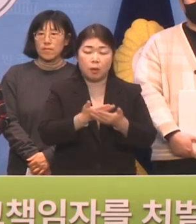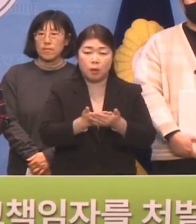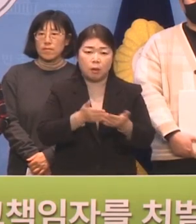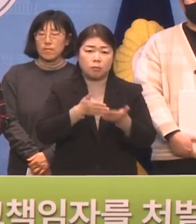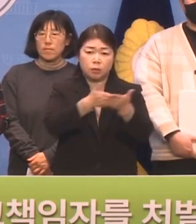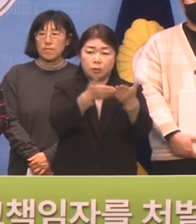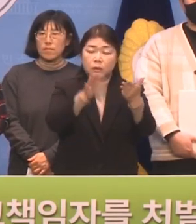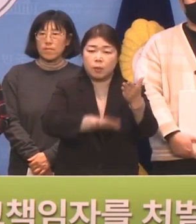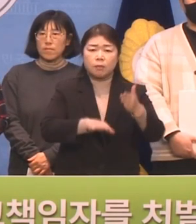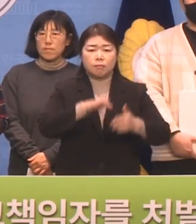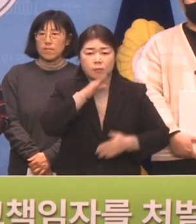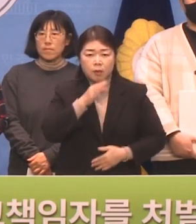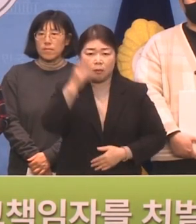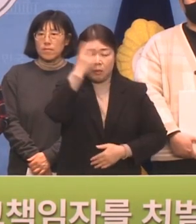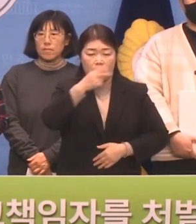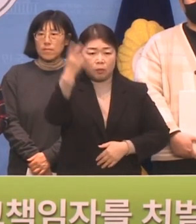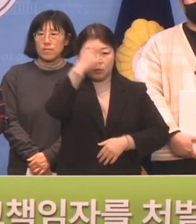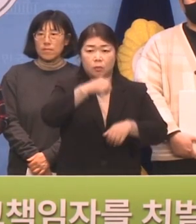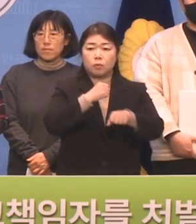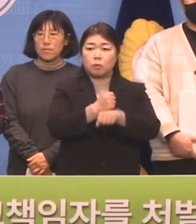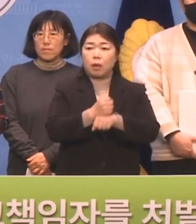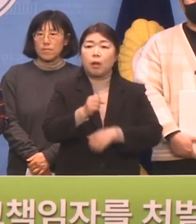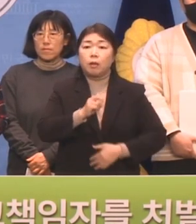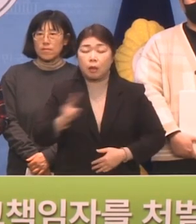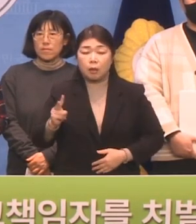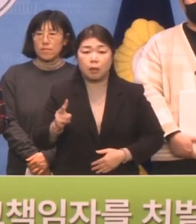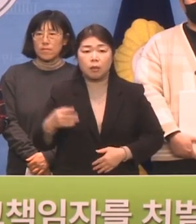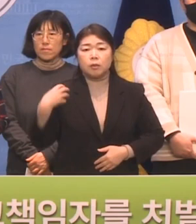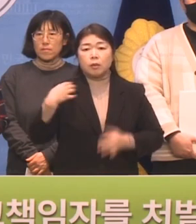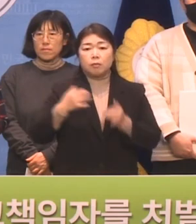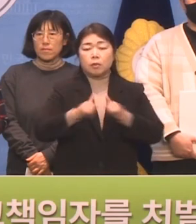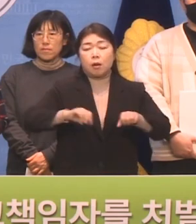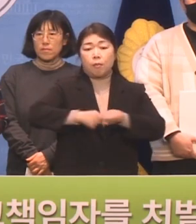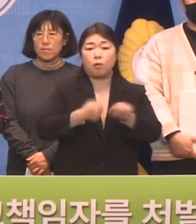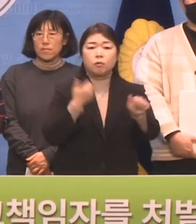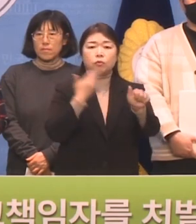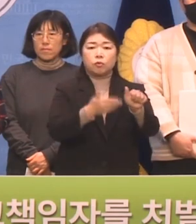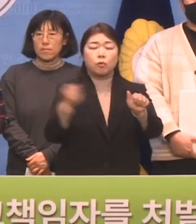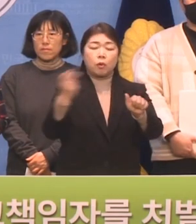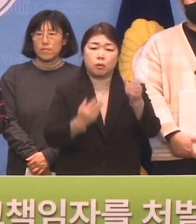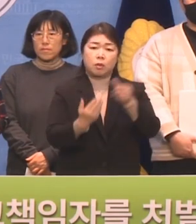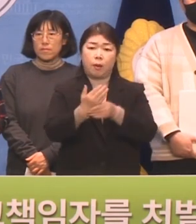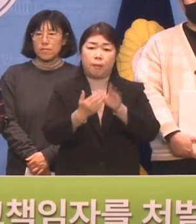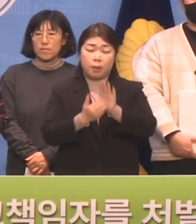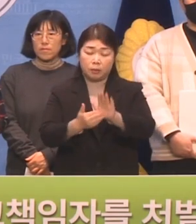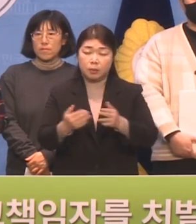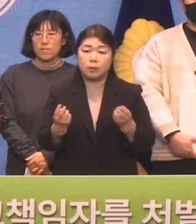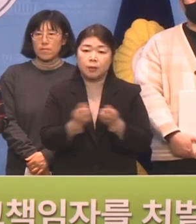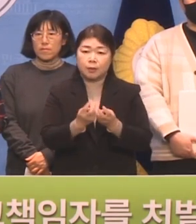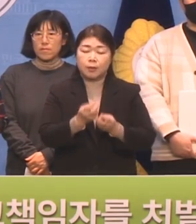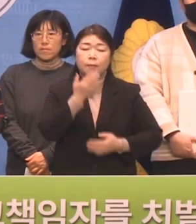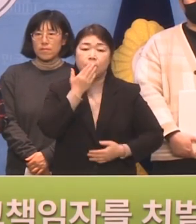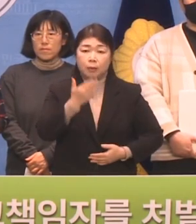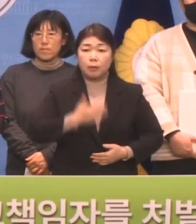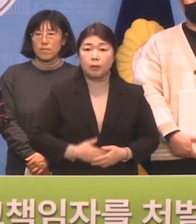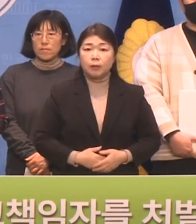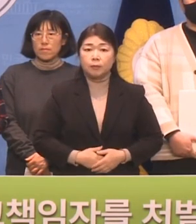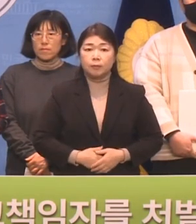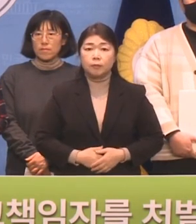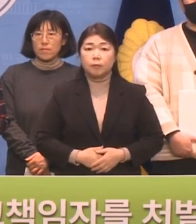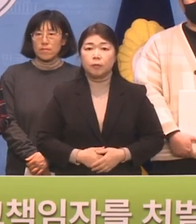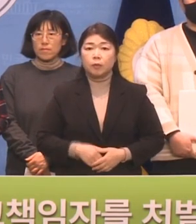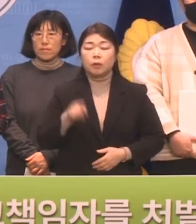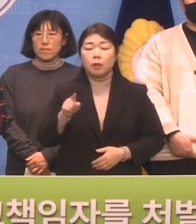진상규명이 제대로 되어야만 책임자 처벌과 재발 방지 대책이 제대로 나올 수 있고요.